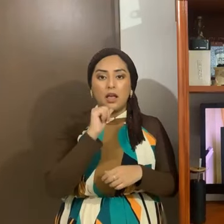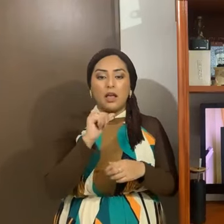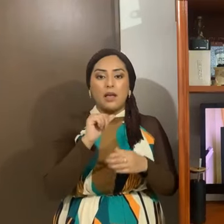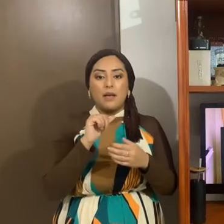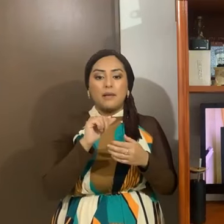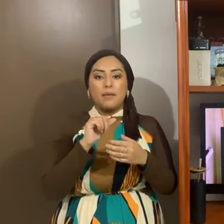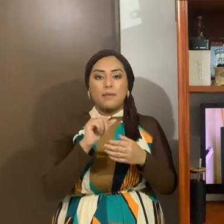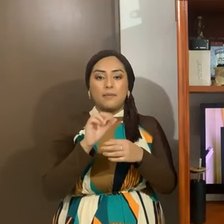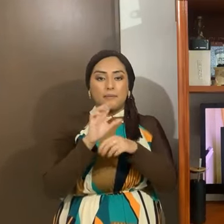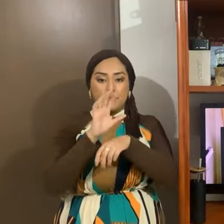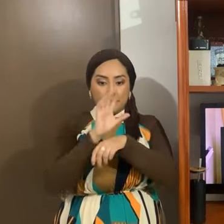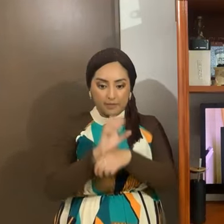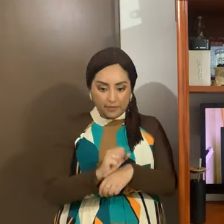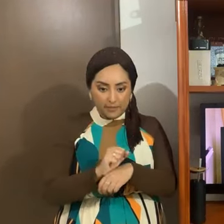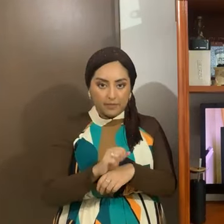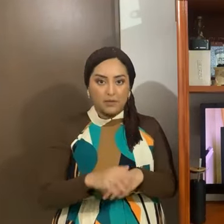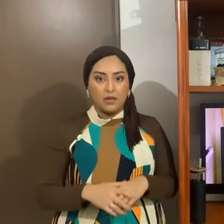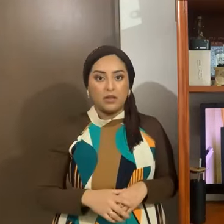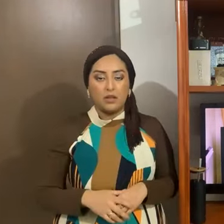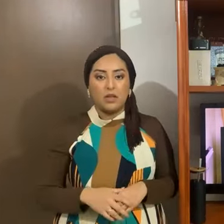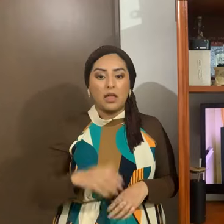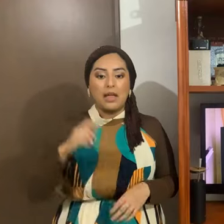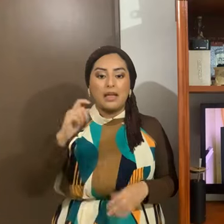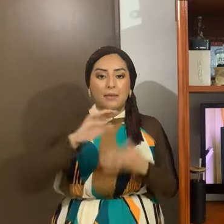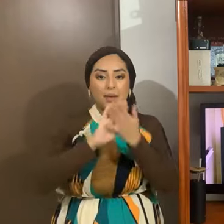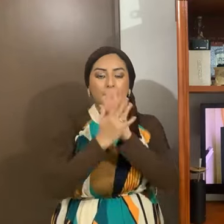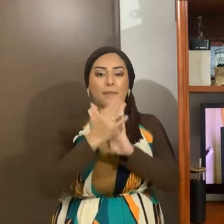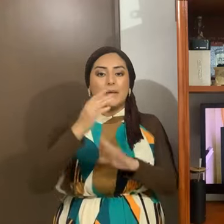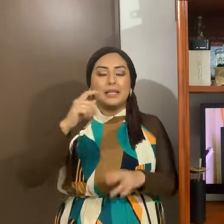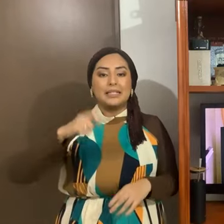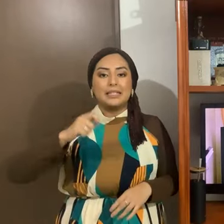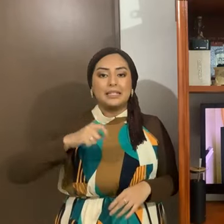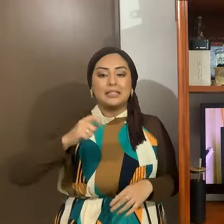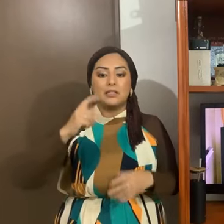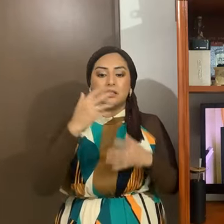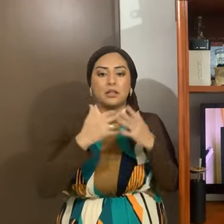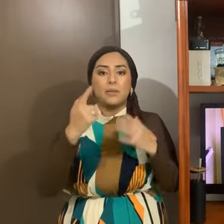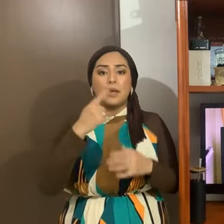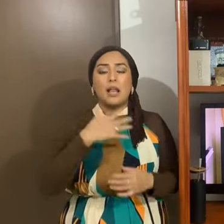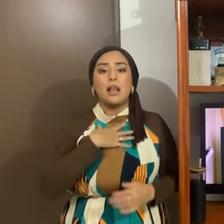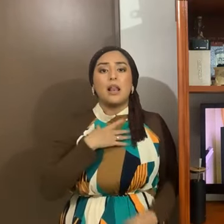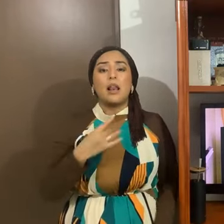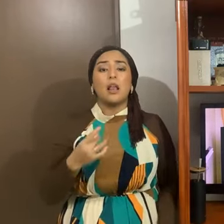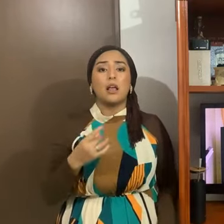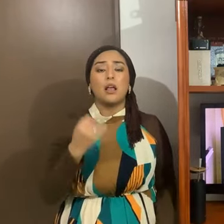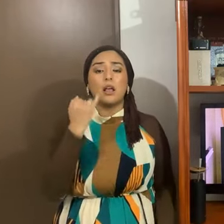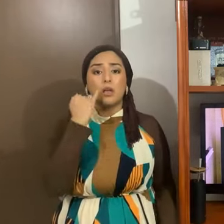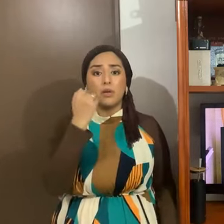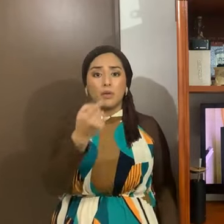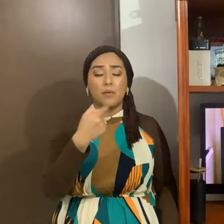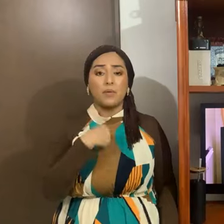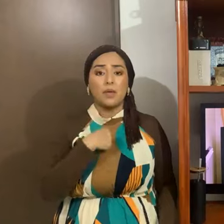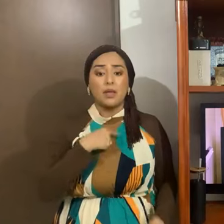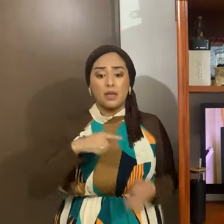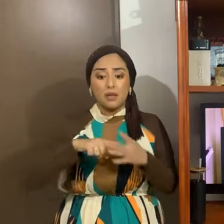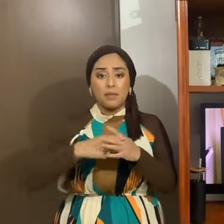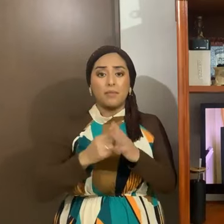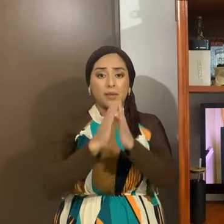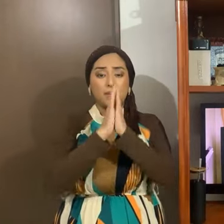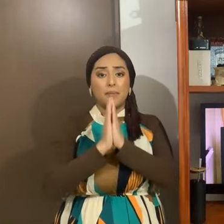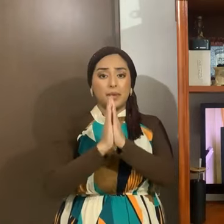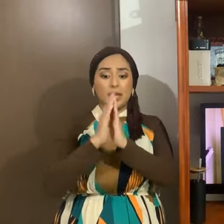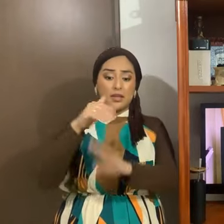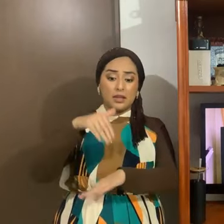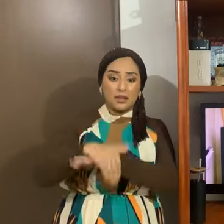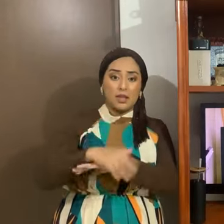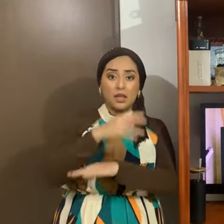una costumbre, que se vuelva una necesidad, algo agradable. Si nosotros vamos a empezar a orar en la